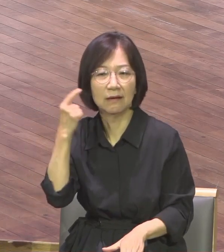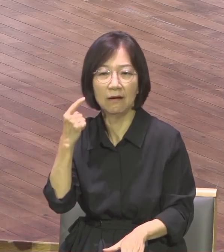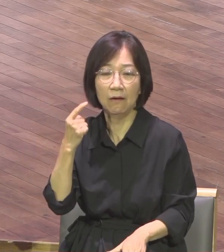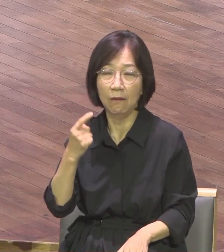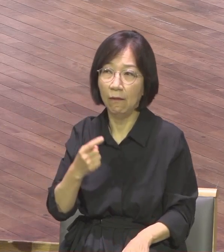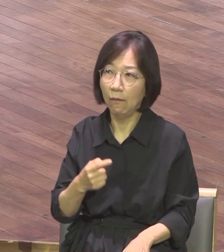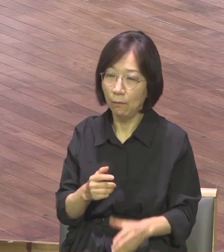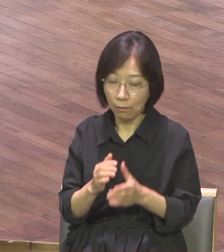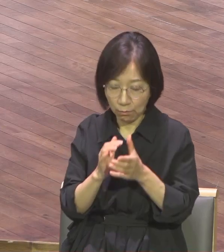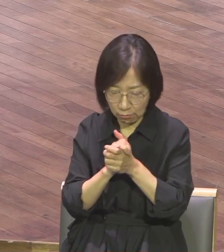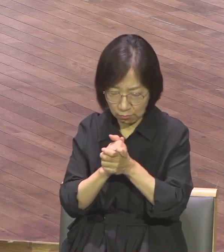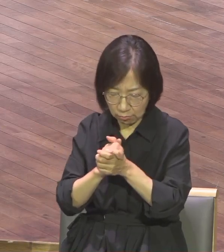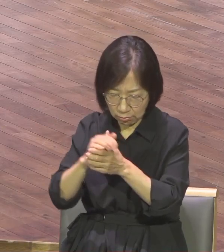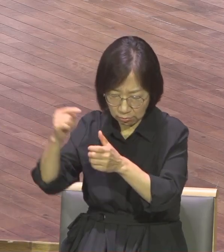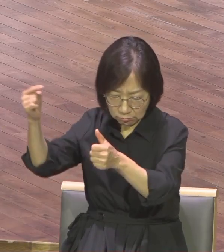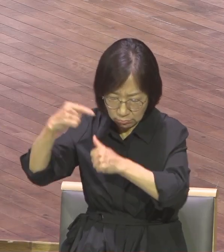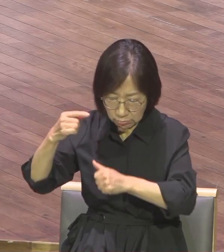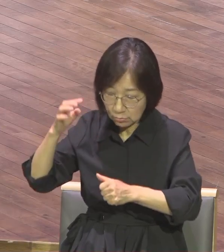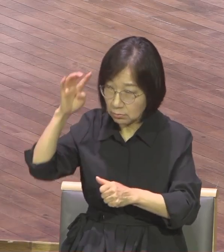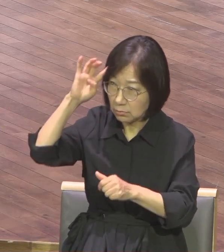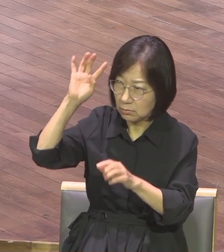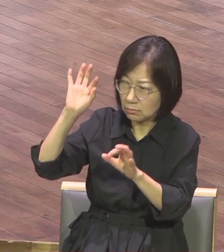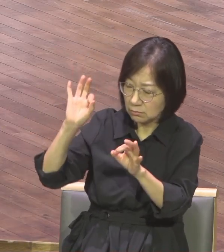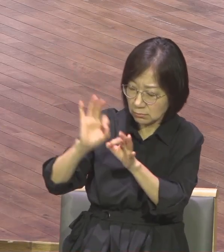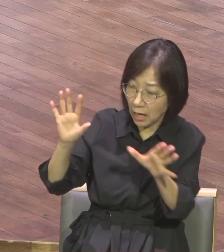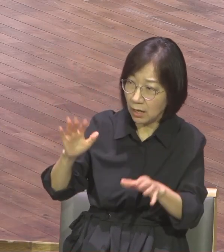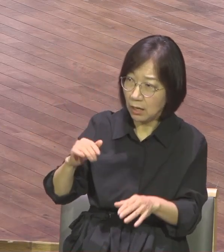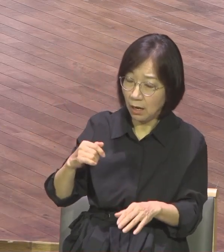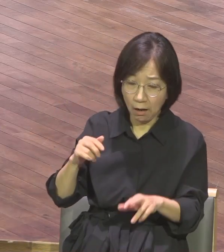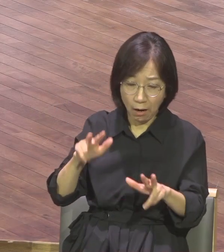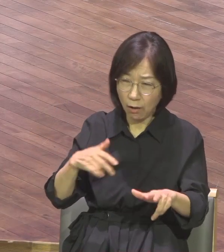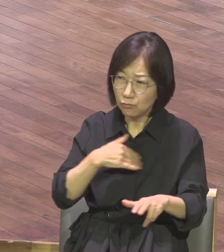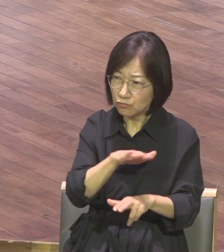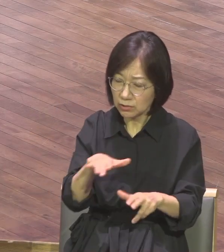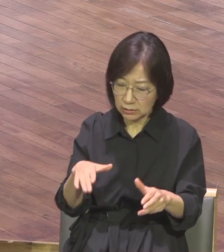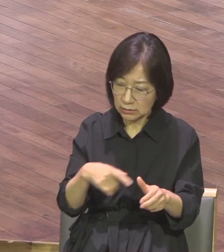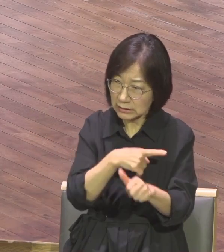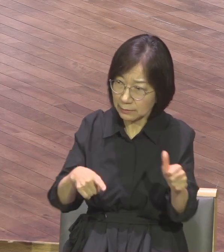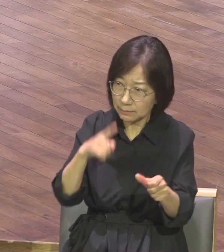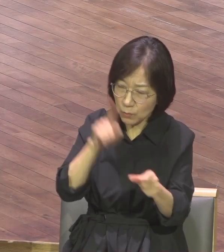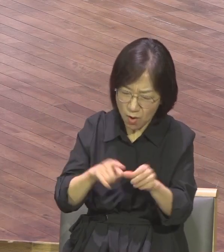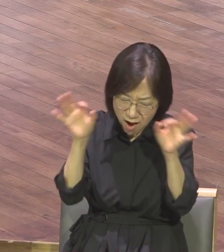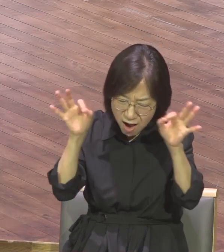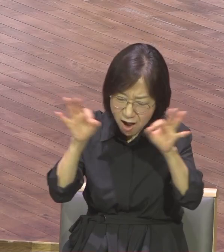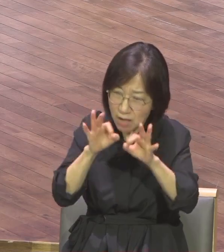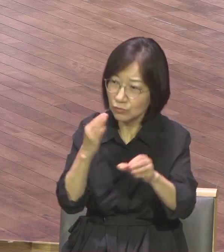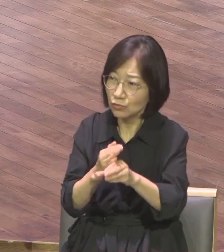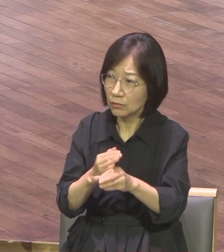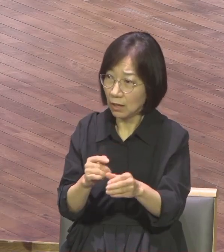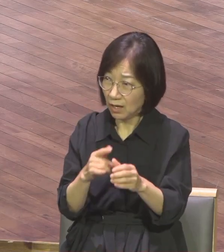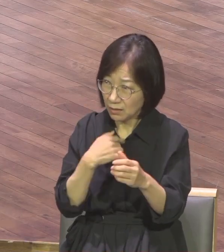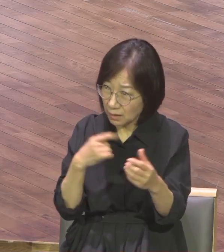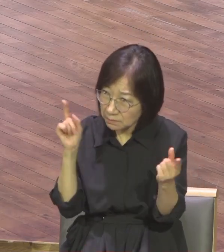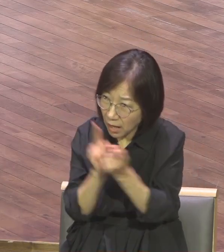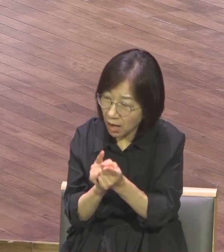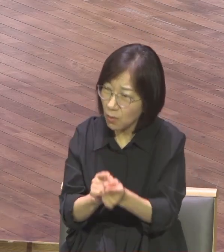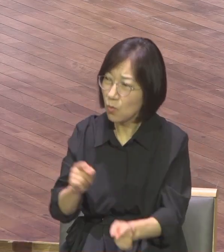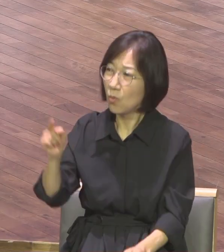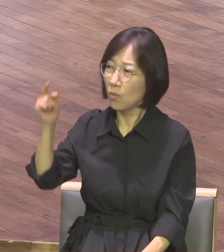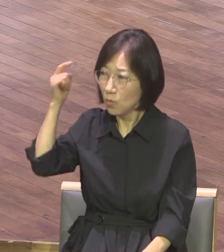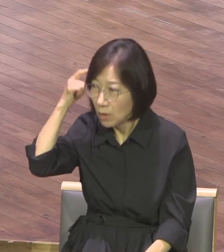어떻게 그 사람에게 갑니까? 지금 우리 잡아 죽이려는 사람입니다. 이때 주께서 아나니아에게 가야 할